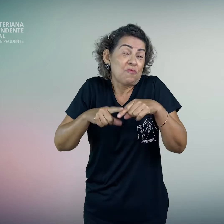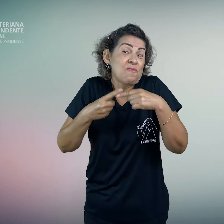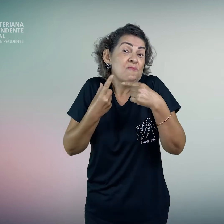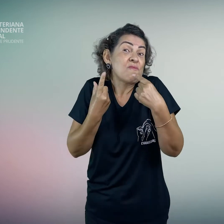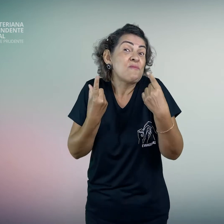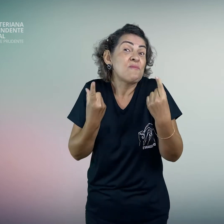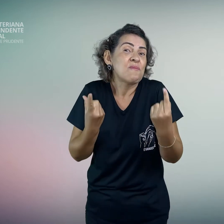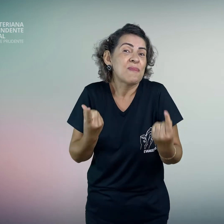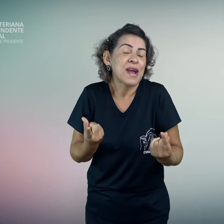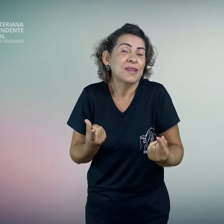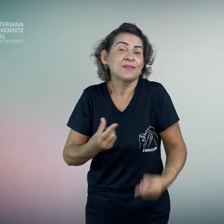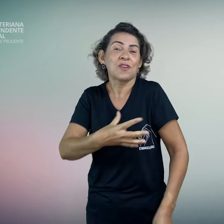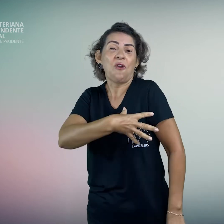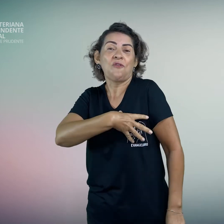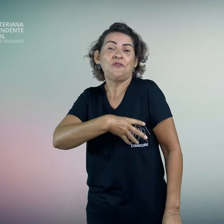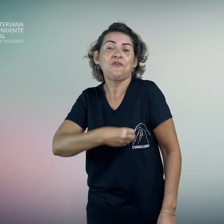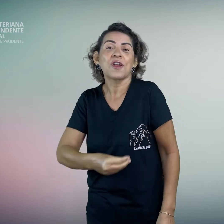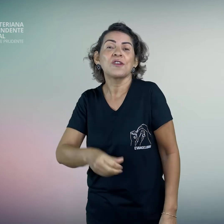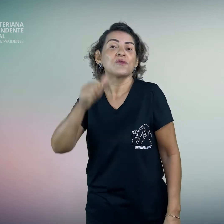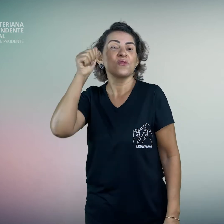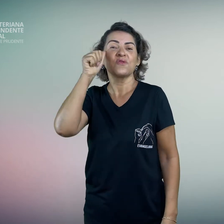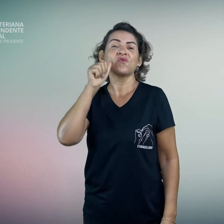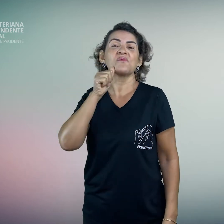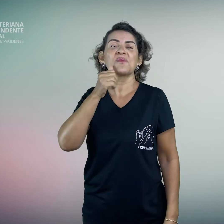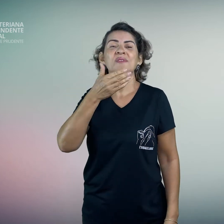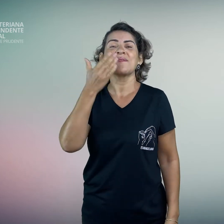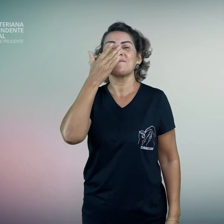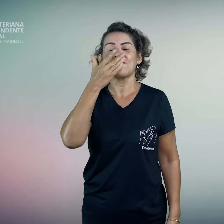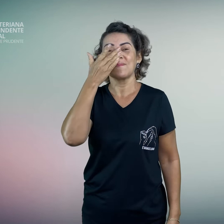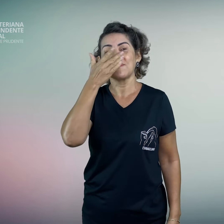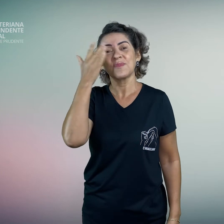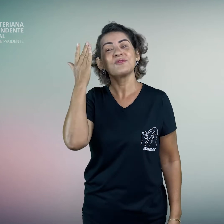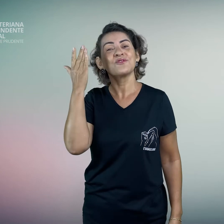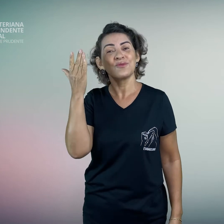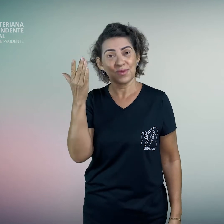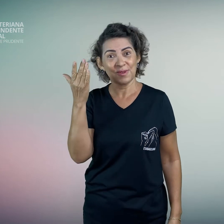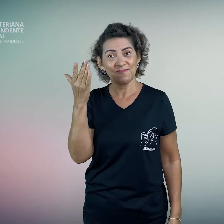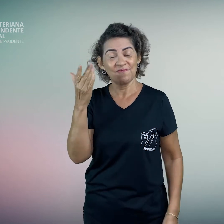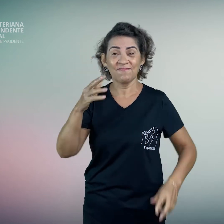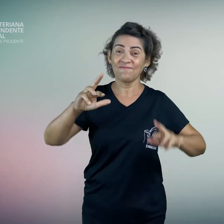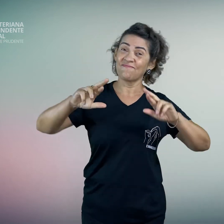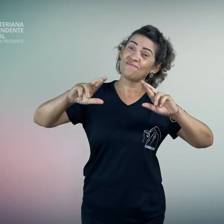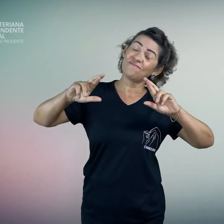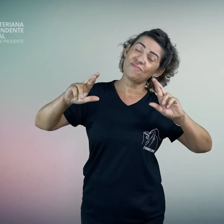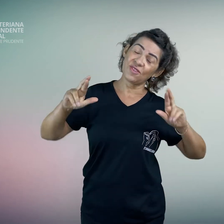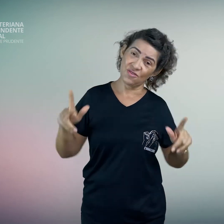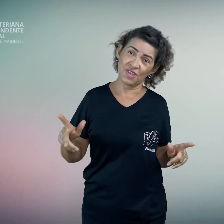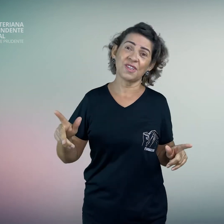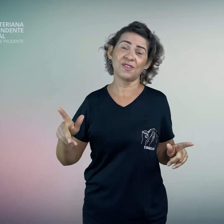Havia um imenso porém em sua história, e isso faria toda a diferença em sua